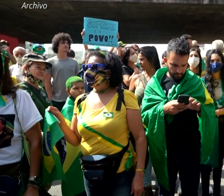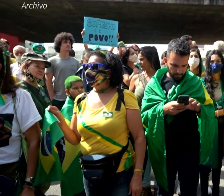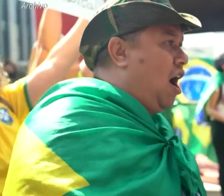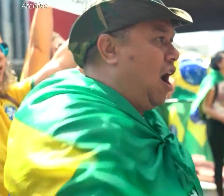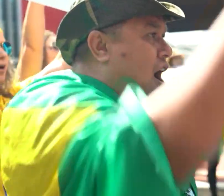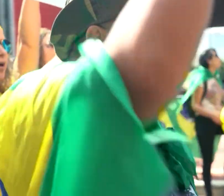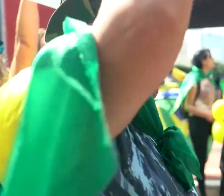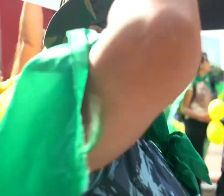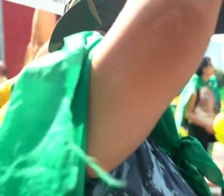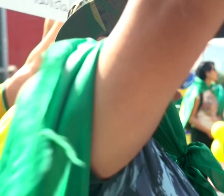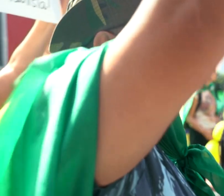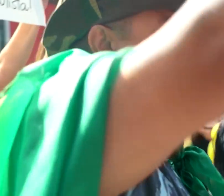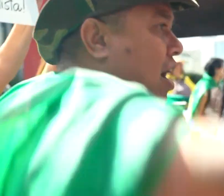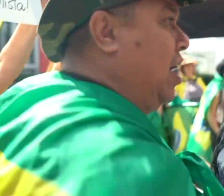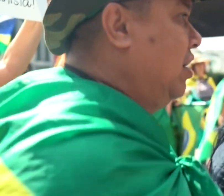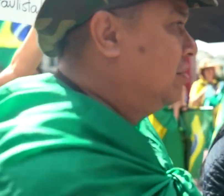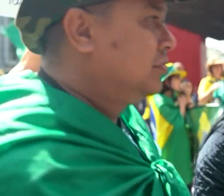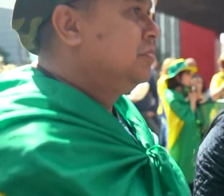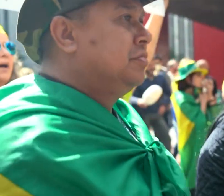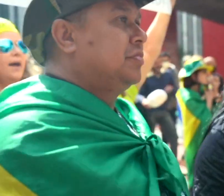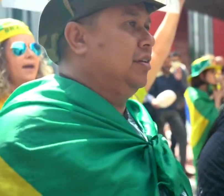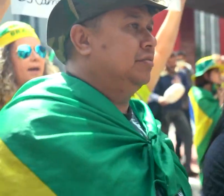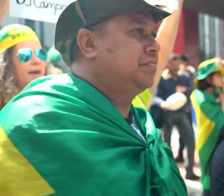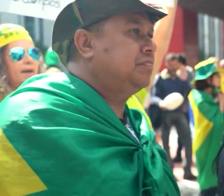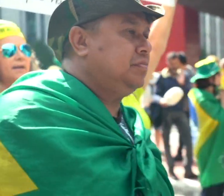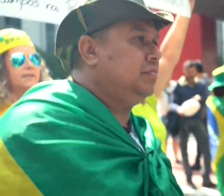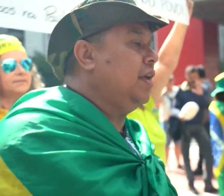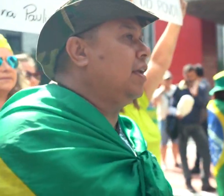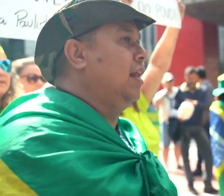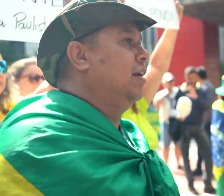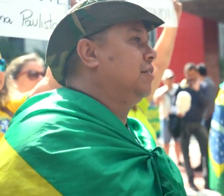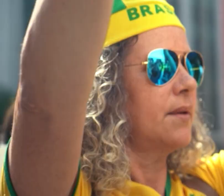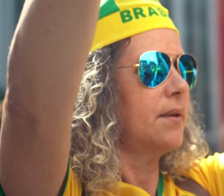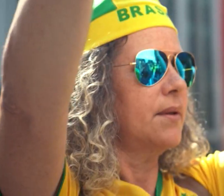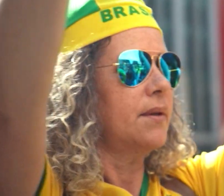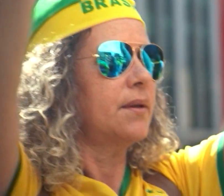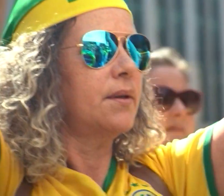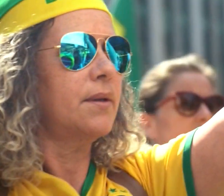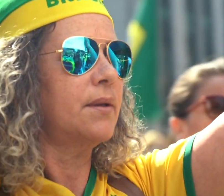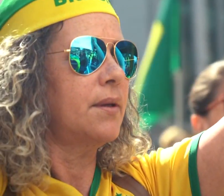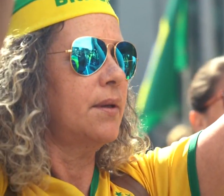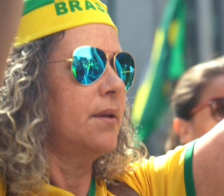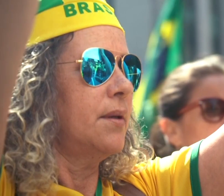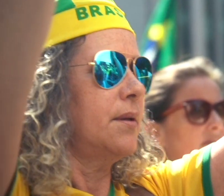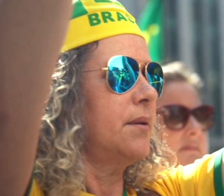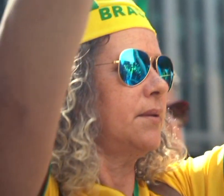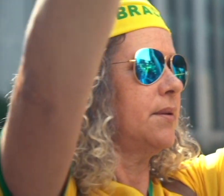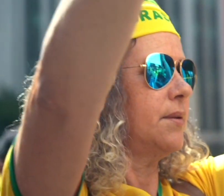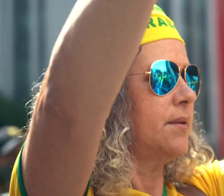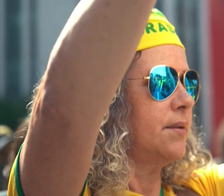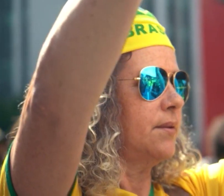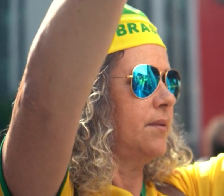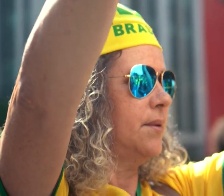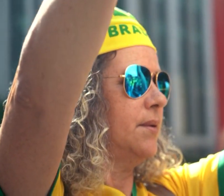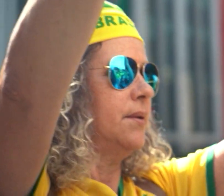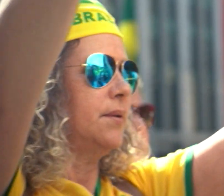ofensas y amenazas a varios de sus jueces abierta en 2019 en plena caída de su popularidad bolsonaro llamado a la movilización